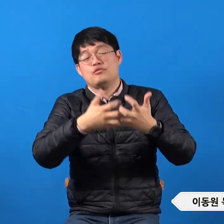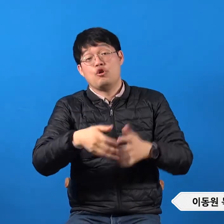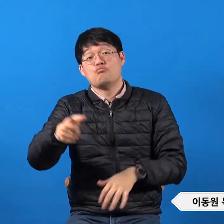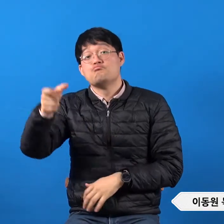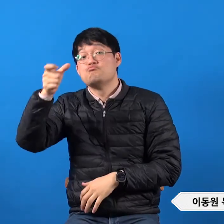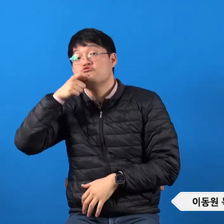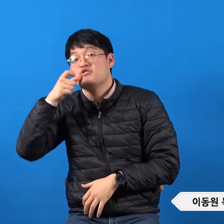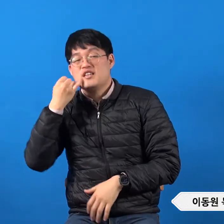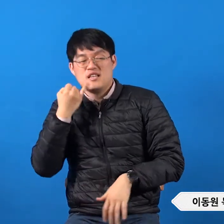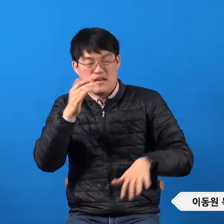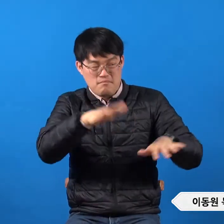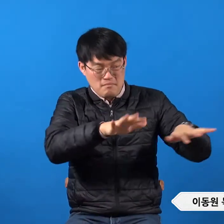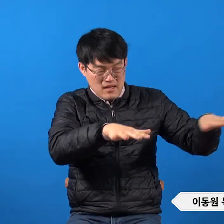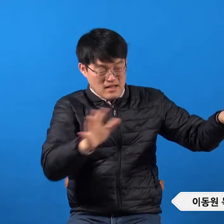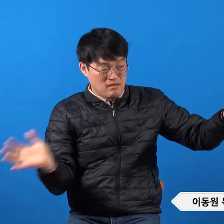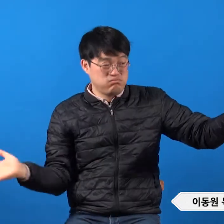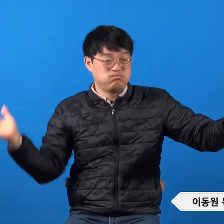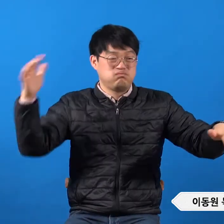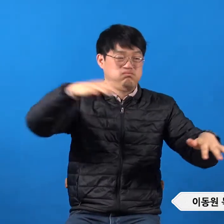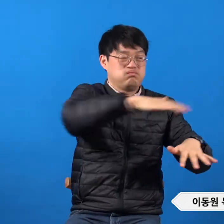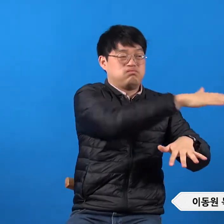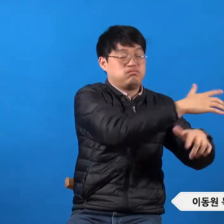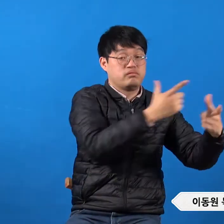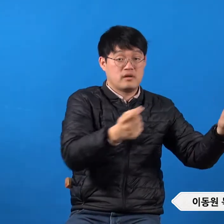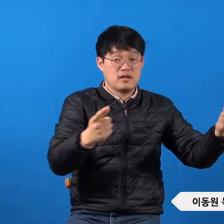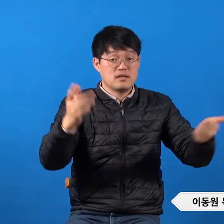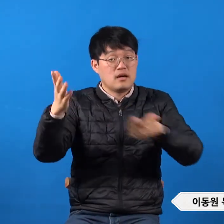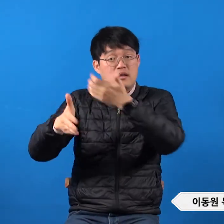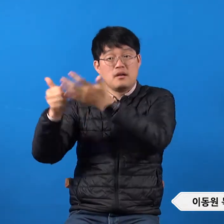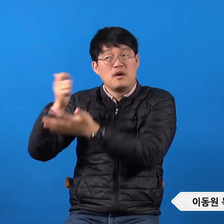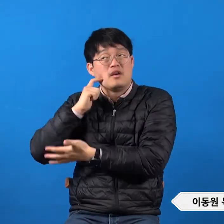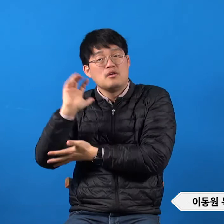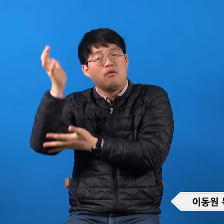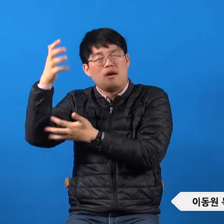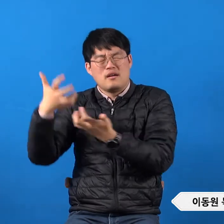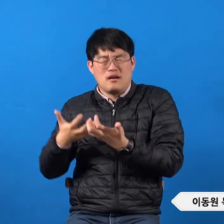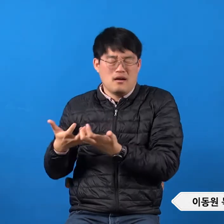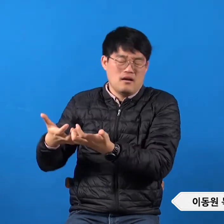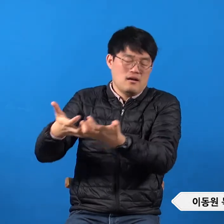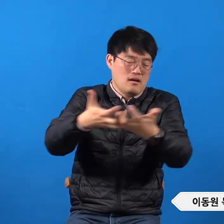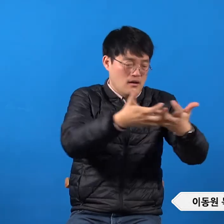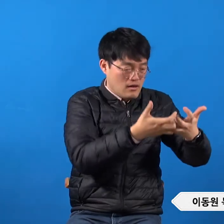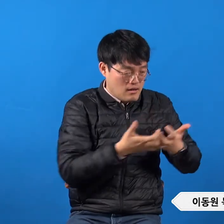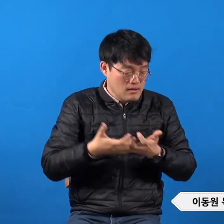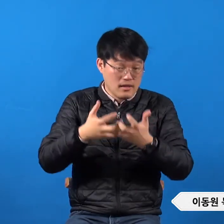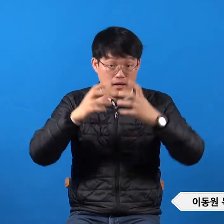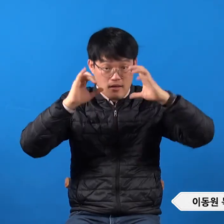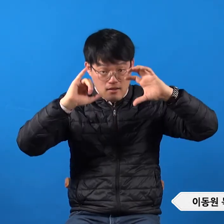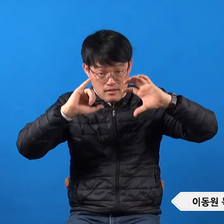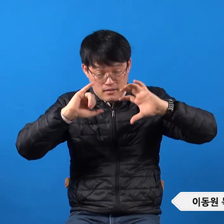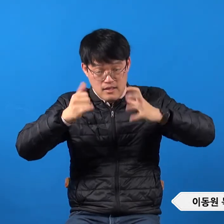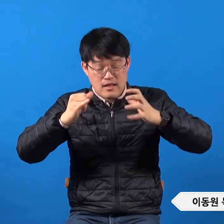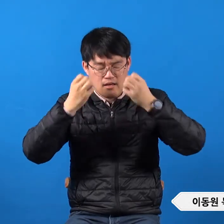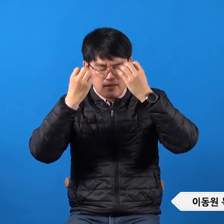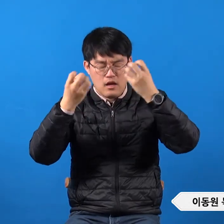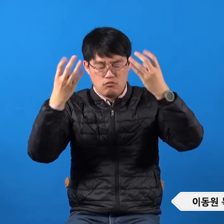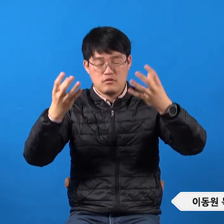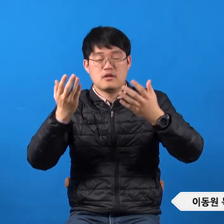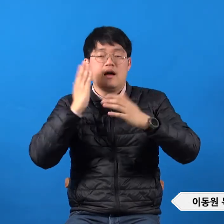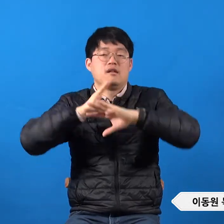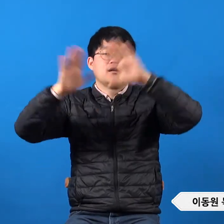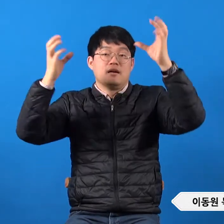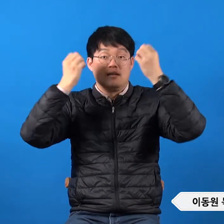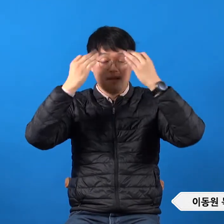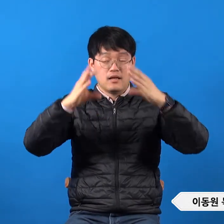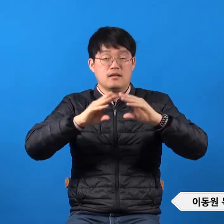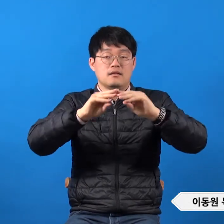14절에 물이 바다 덮음같이 하나님의 영광이 가득한 새로운 세상, 새 하늘, 새 땅을 보고